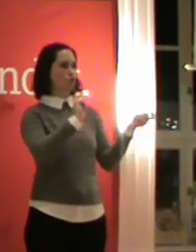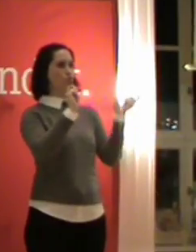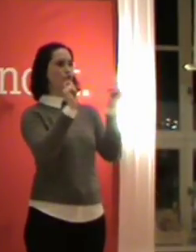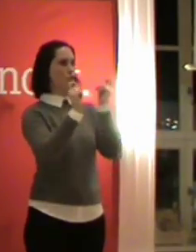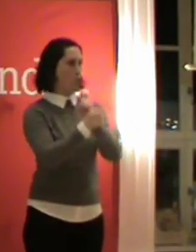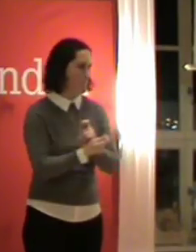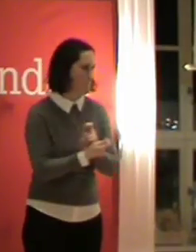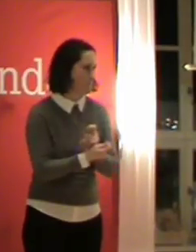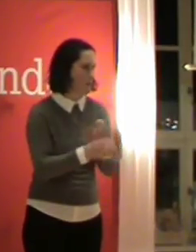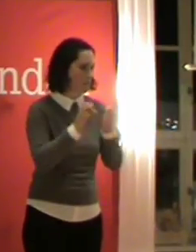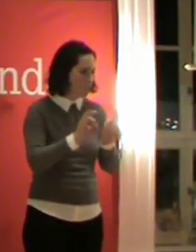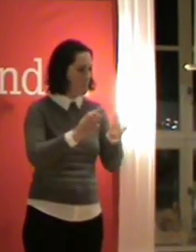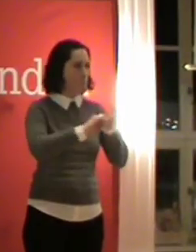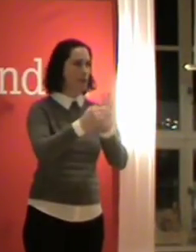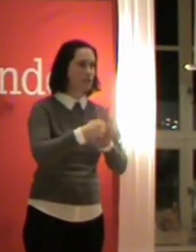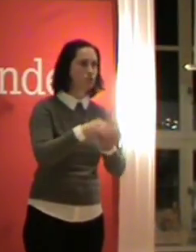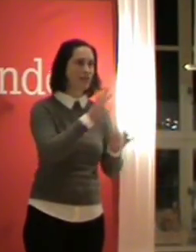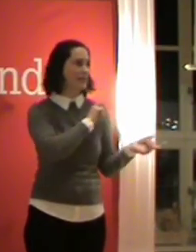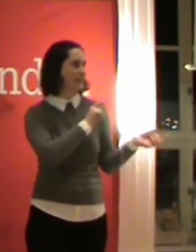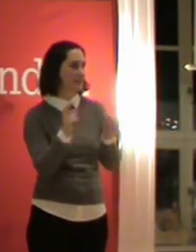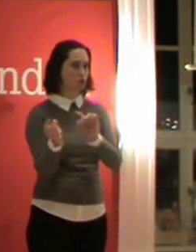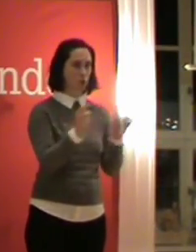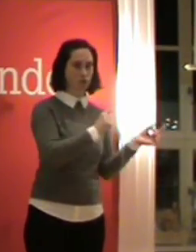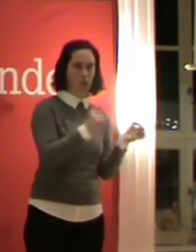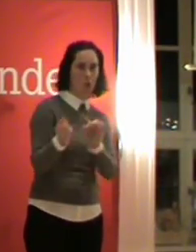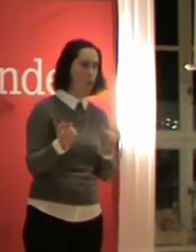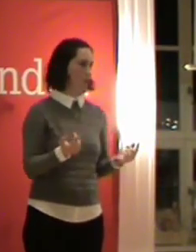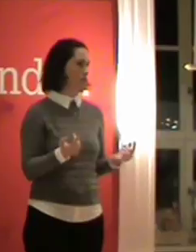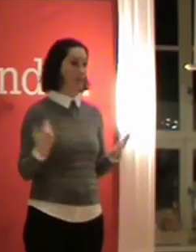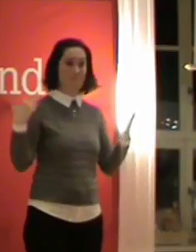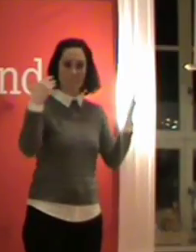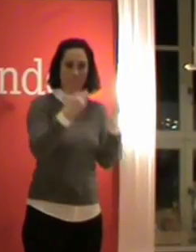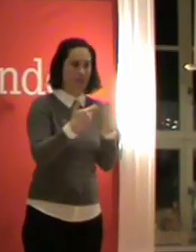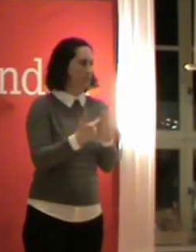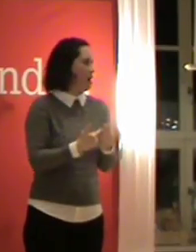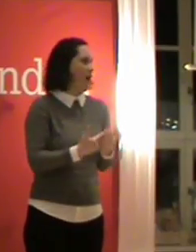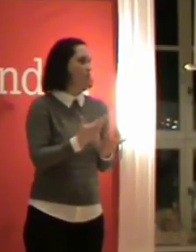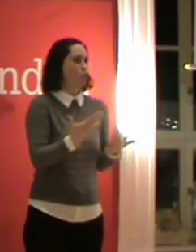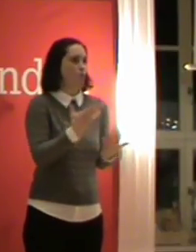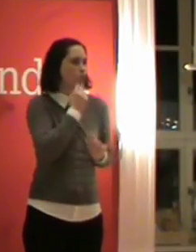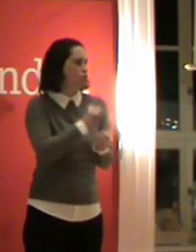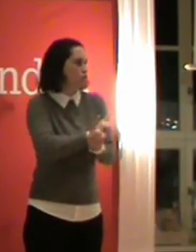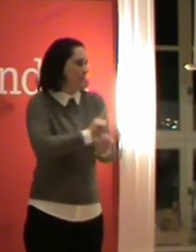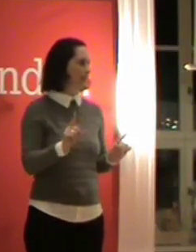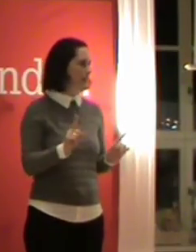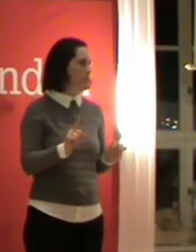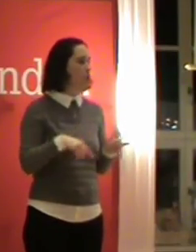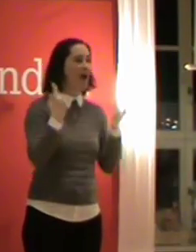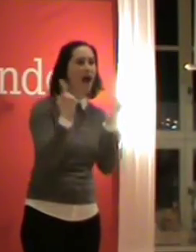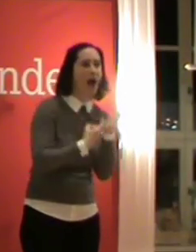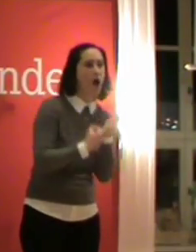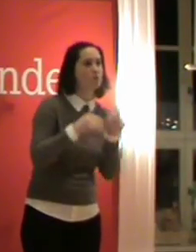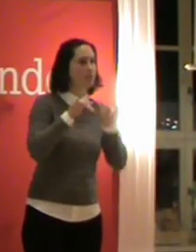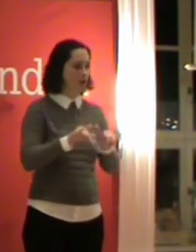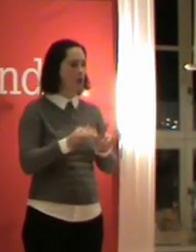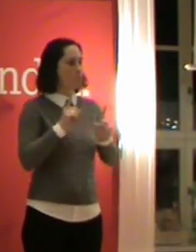plötzlich ein politischer Diskurs begonnen hat, wie wir ihn so nicht führen wollten, der uns herausfordert, den